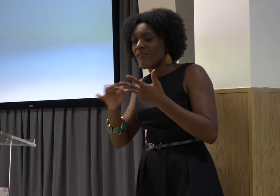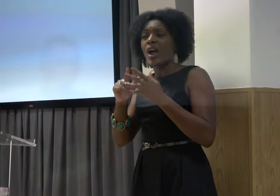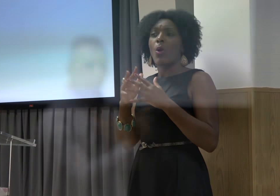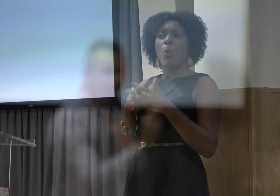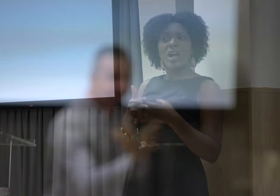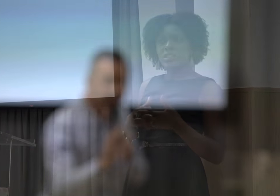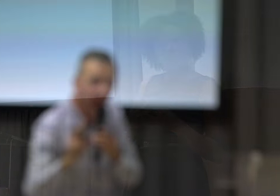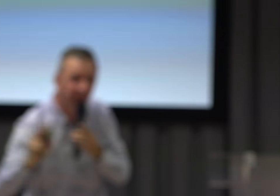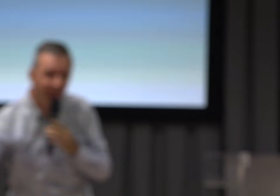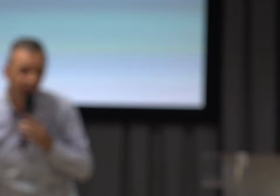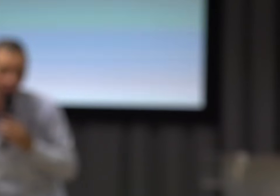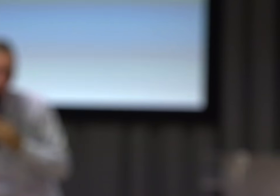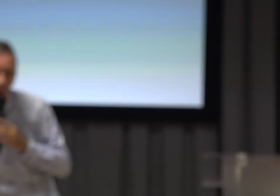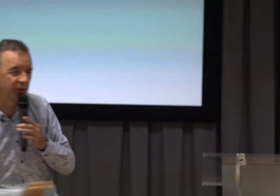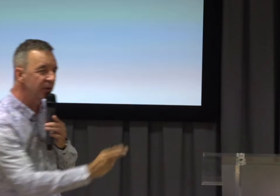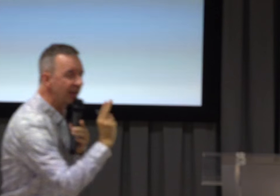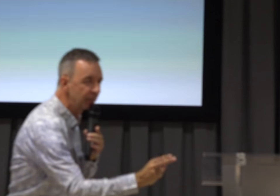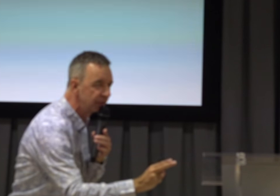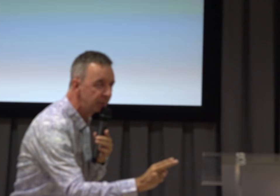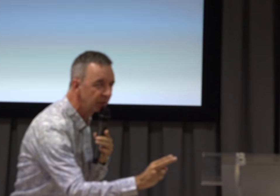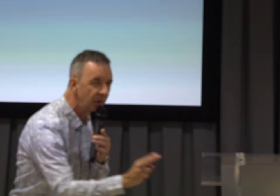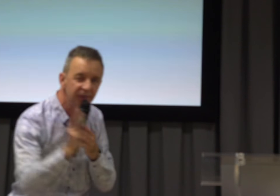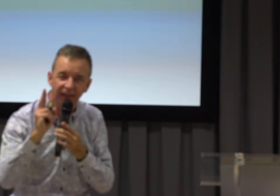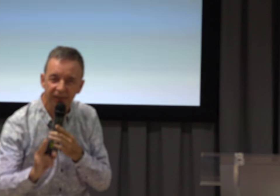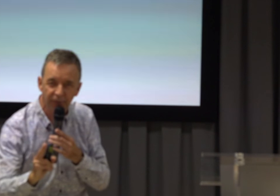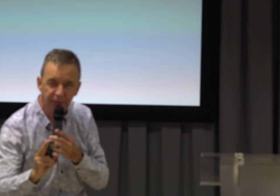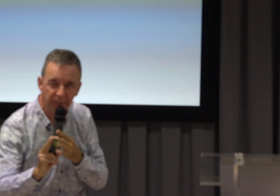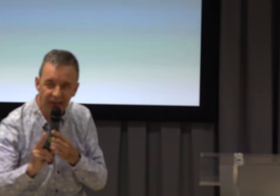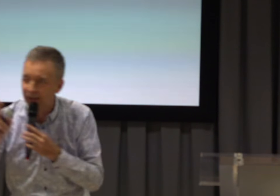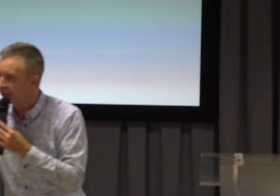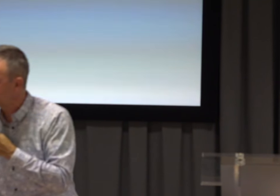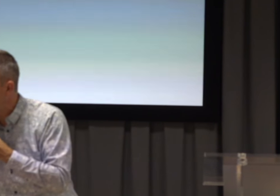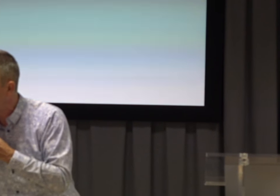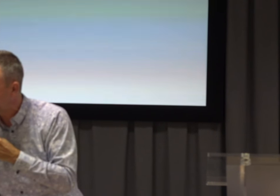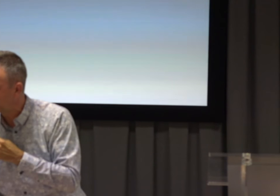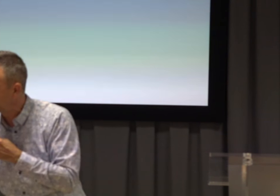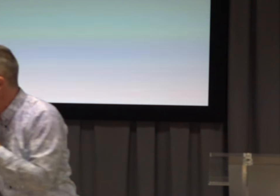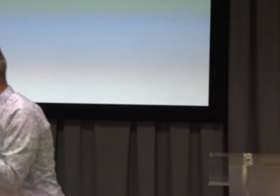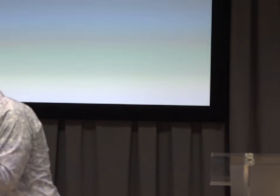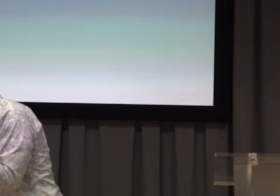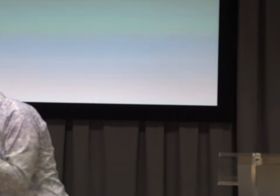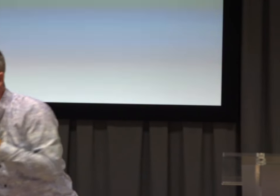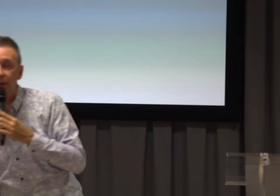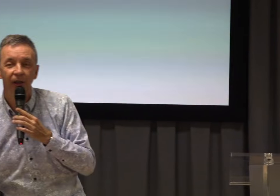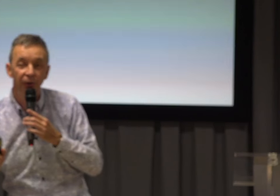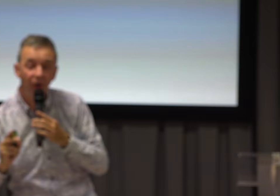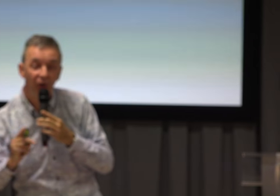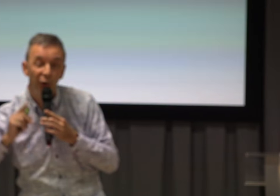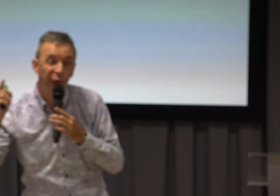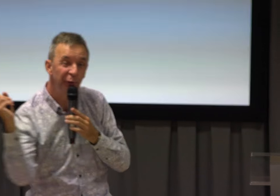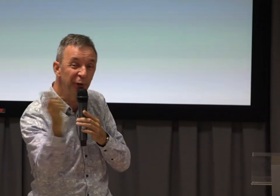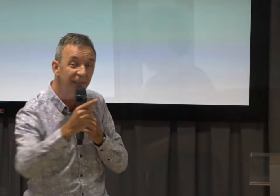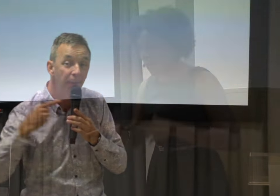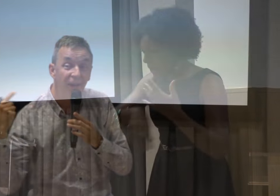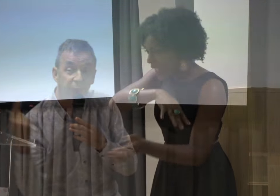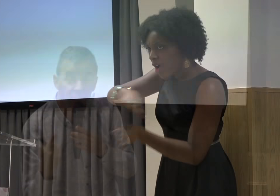loisirs. On ne va pas segmenter les choses en disant « ça, c'est ma vie spirituelle, ça, c'est ma vie familiale, ça, c'est ma vie professionnelle, ça, c'est mes loisirs ». Non,